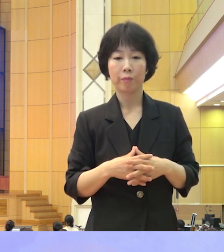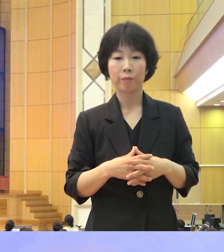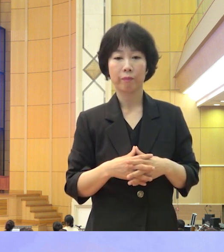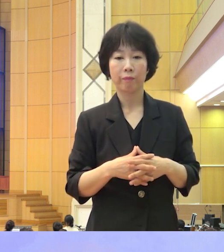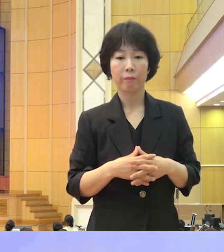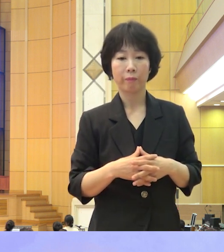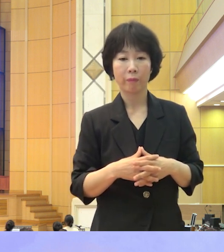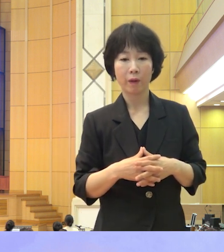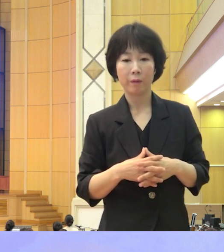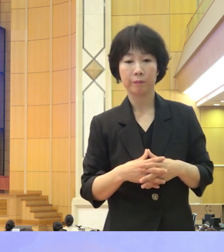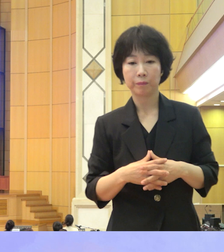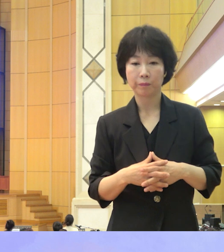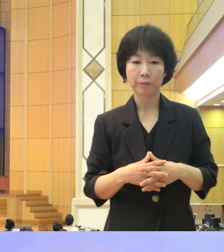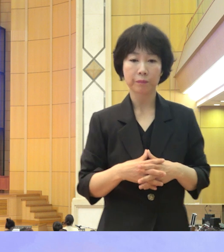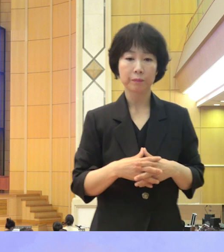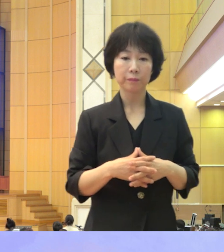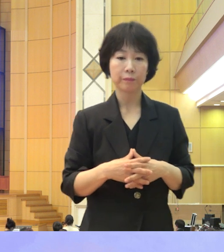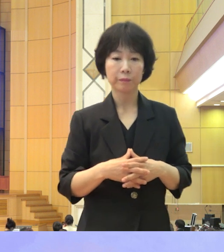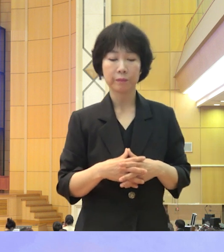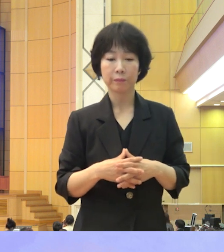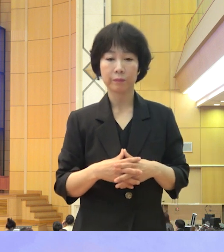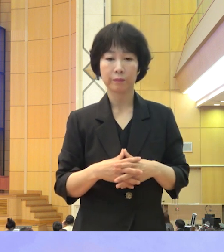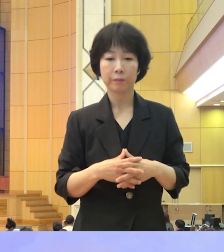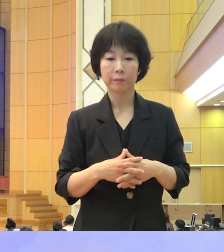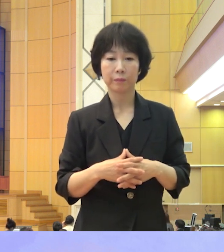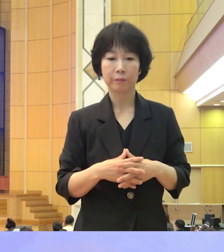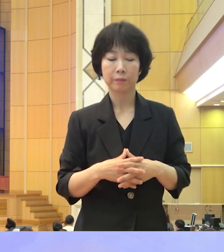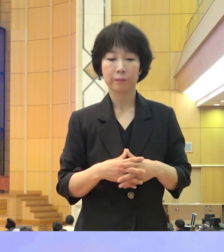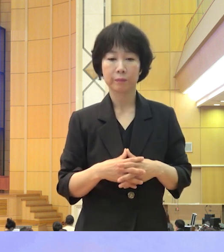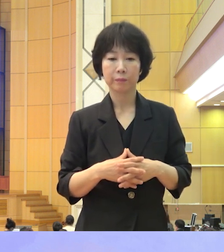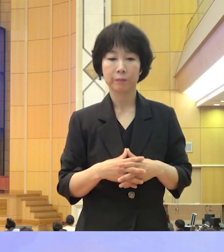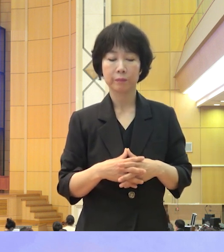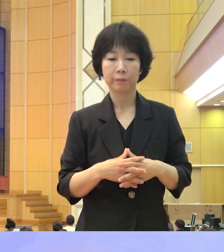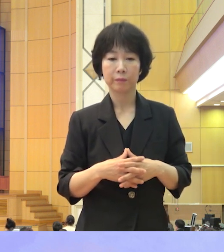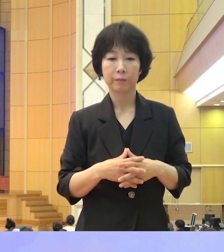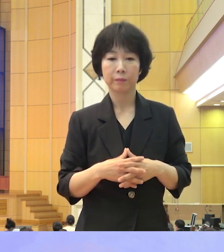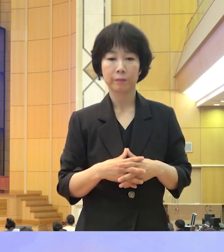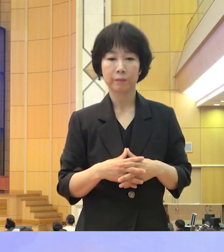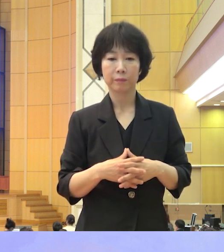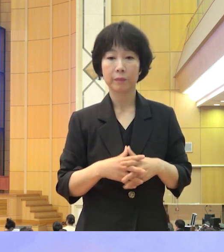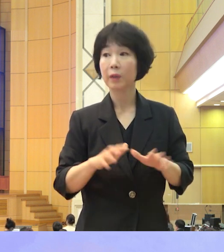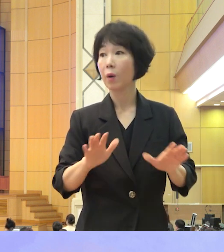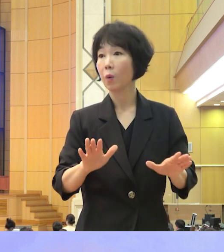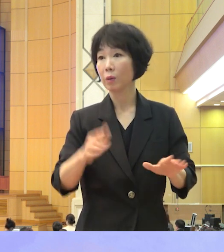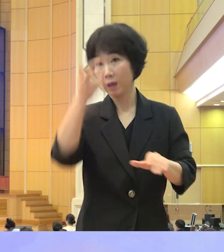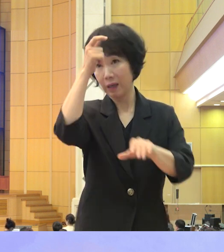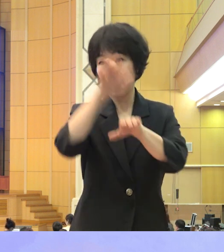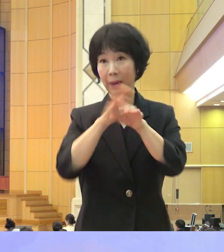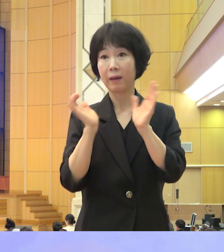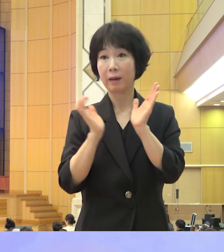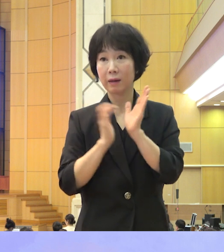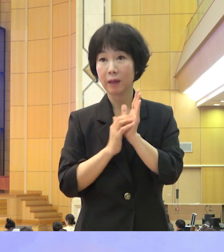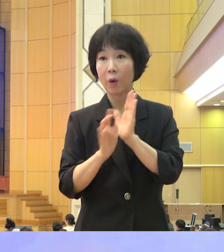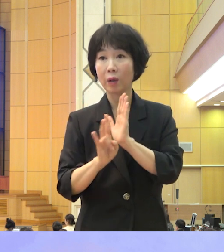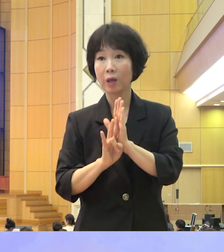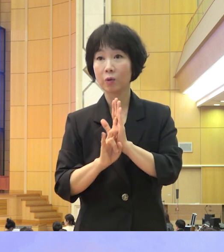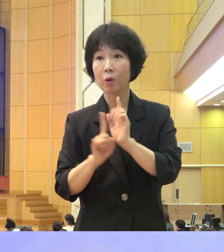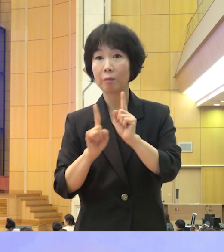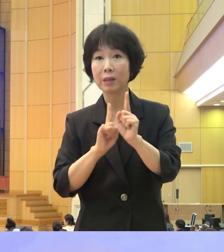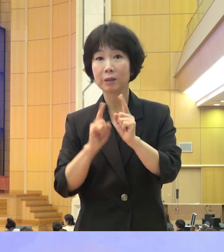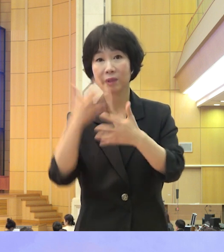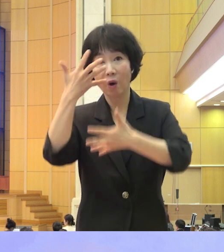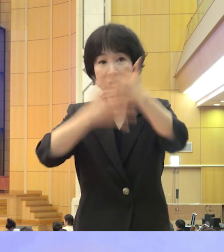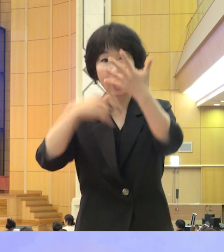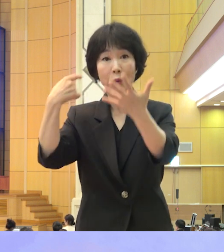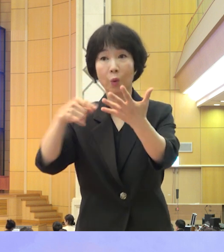교육이 화요일날로 바뀌어진 겁니다. 오늘 3부 예배 후에 계시록 영상 예배와 초급